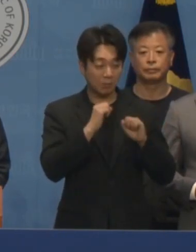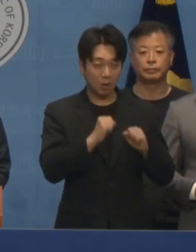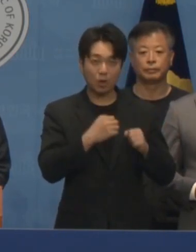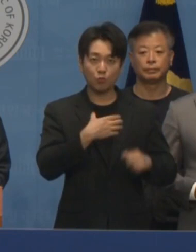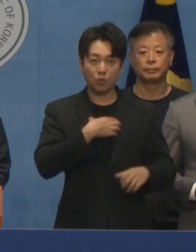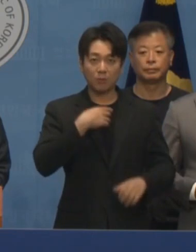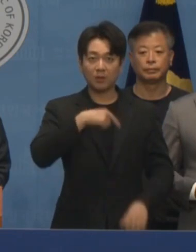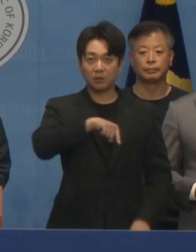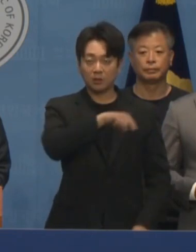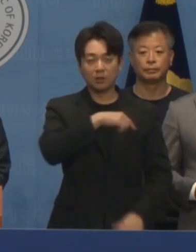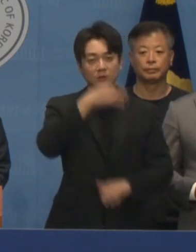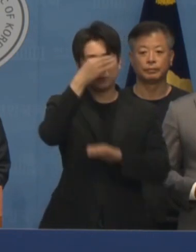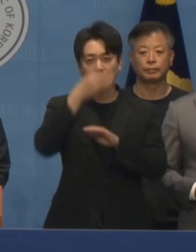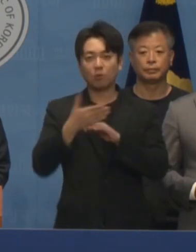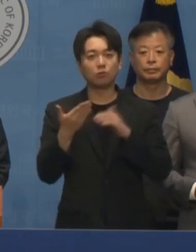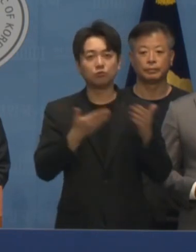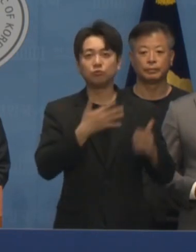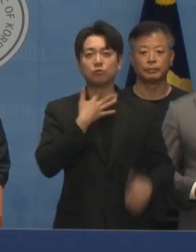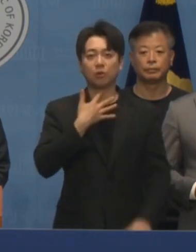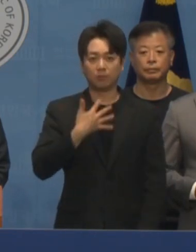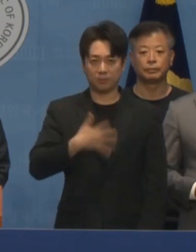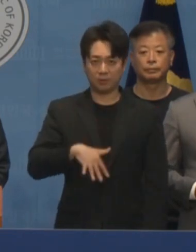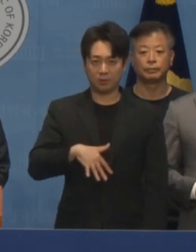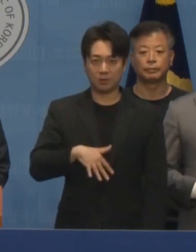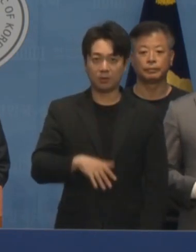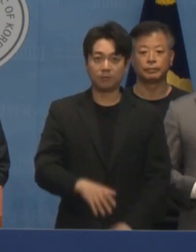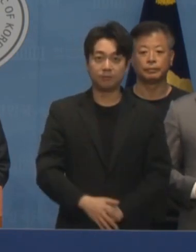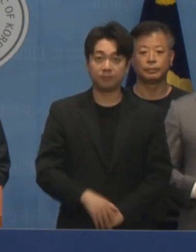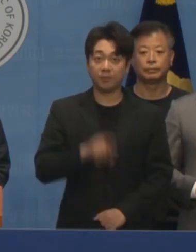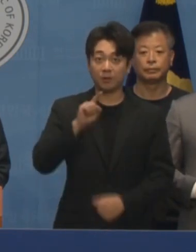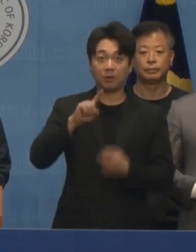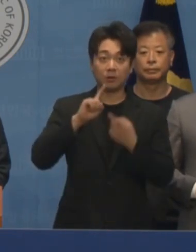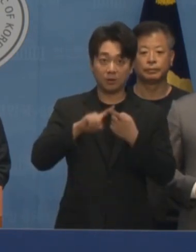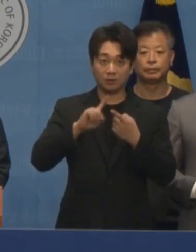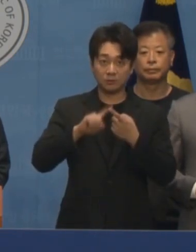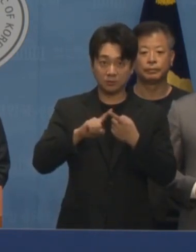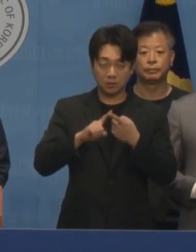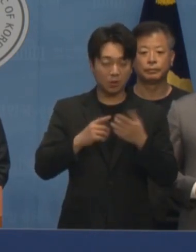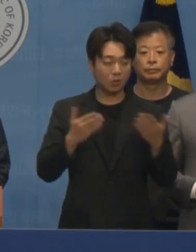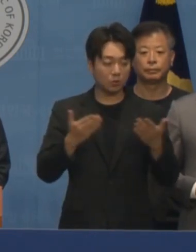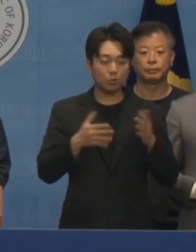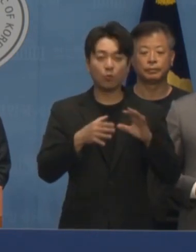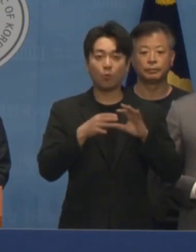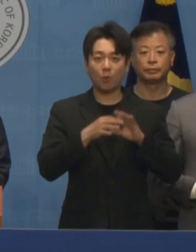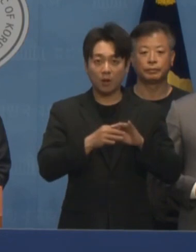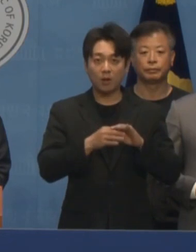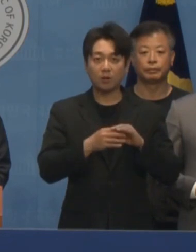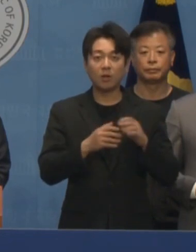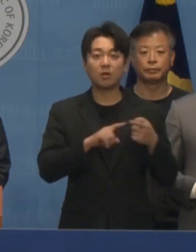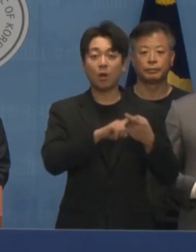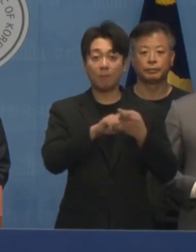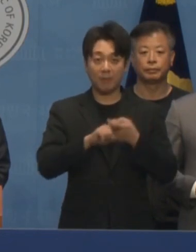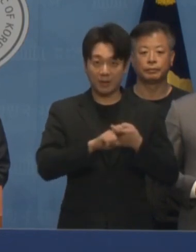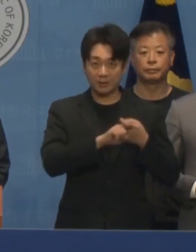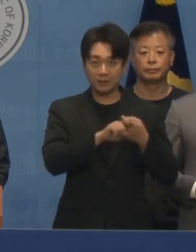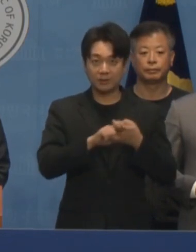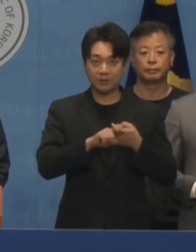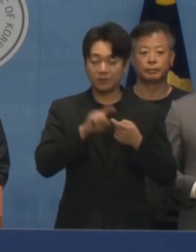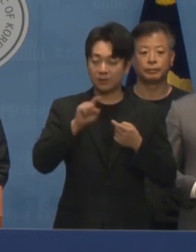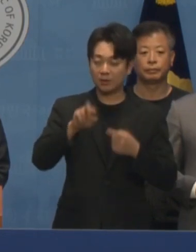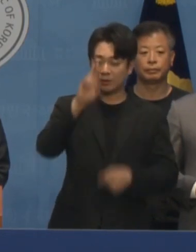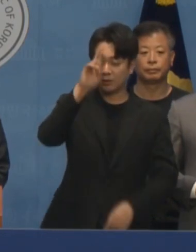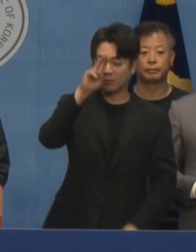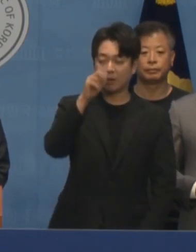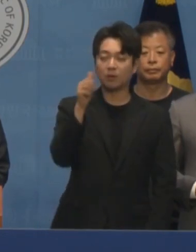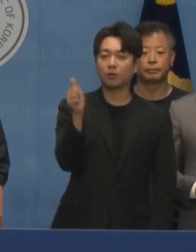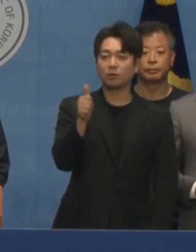이에 더불어민주당 노동존중 실천 국회의원단과 한국노총 금속연맹은 박영우 회장의 체불임금